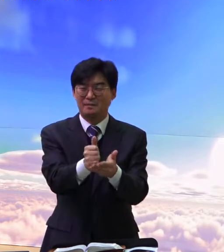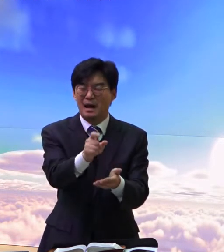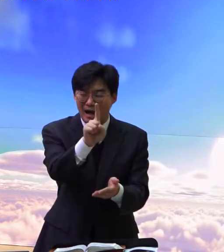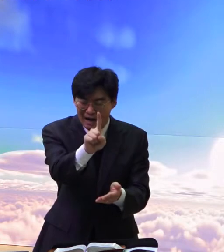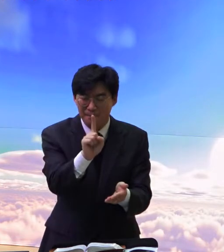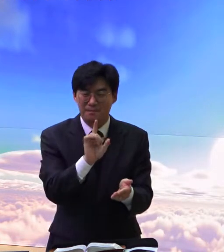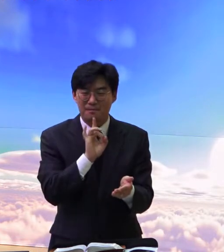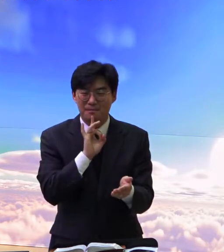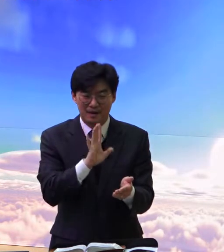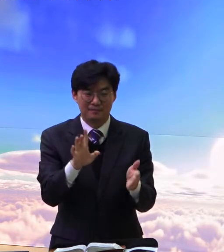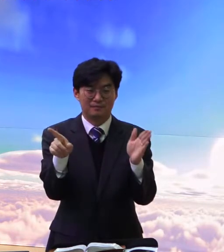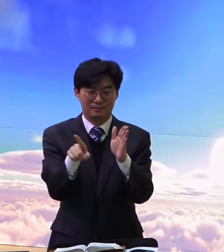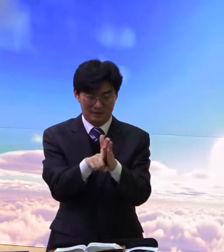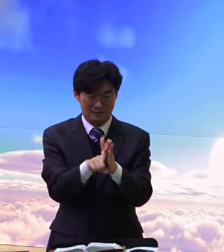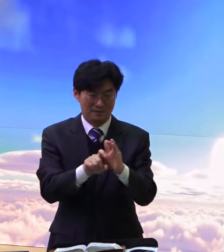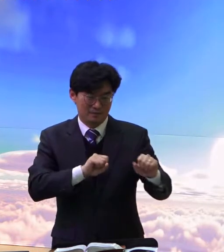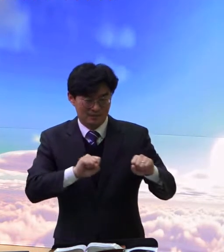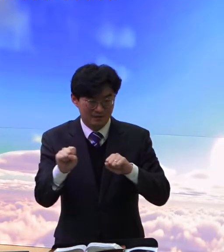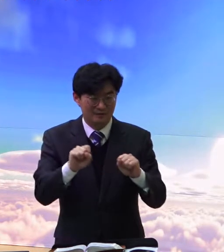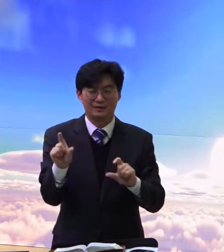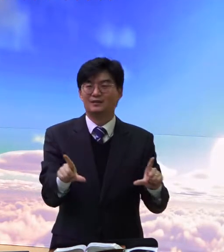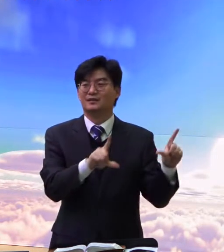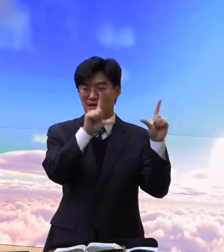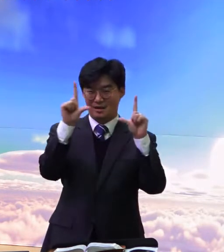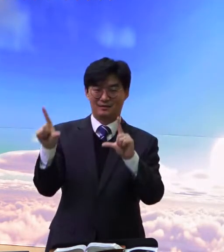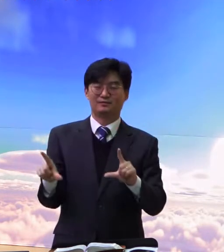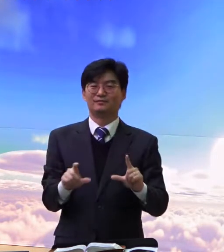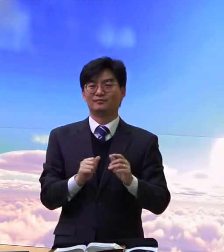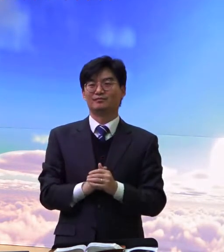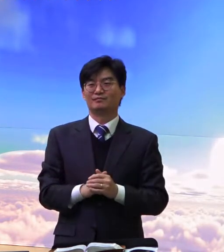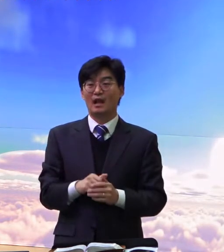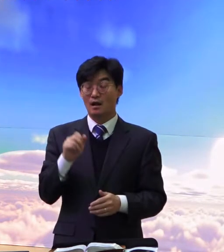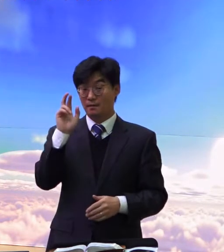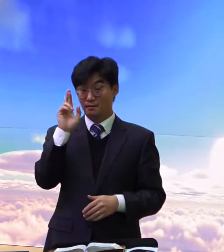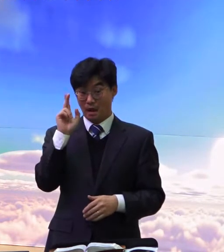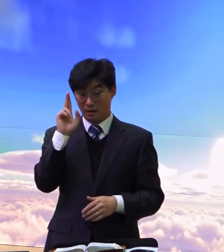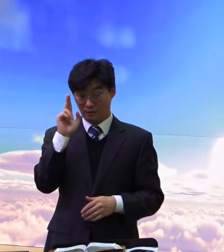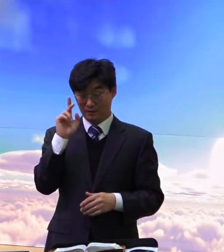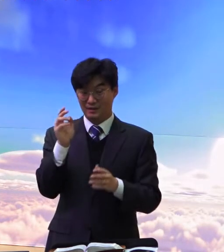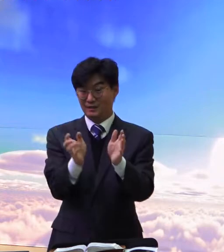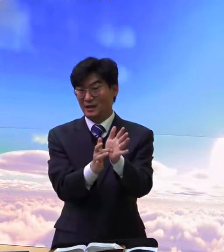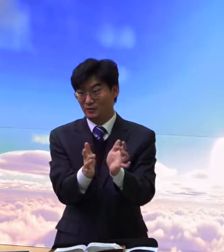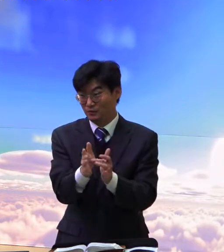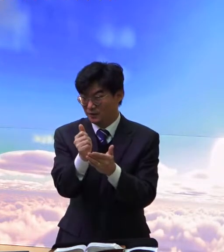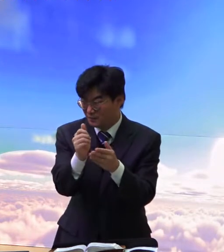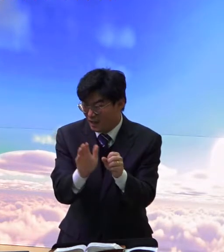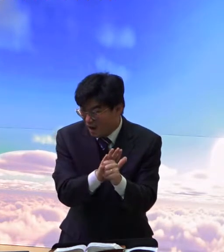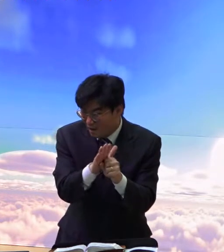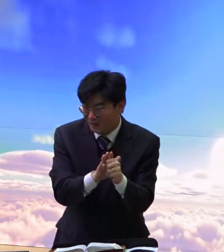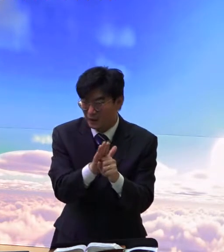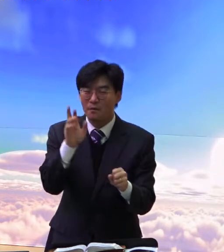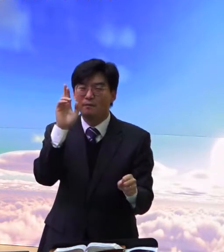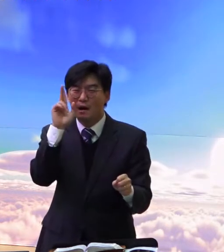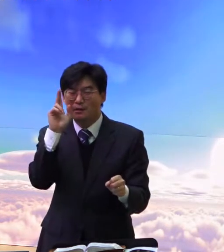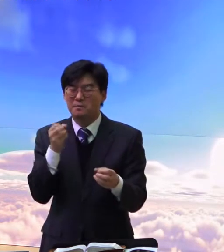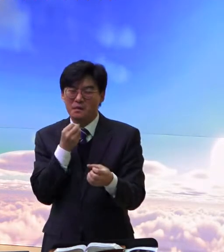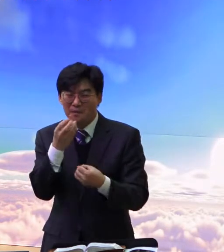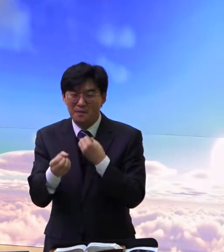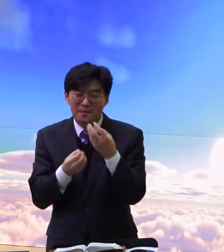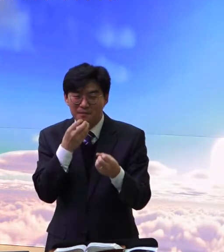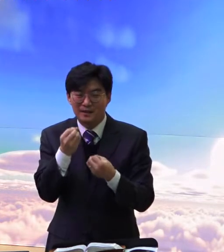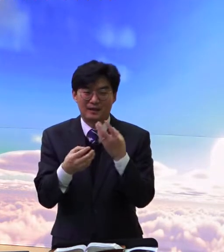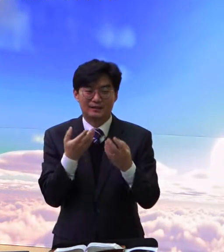사랑하는 여러분, 바울이 그렇게 사랑했던 예수님, 바울의 전부였던 예수님, 그